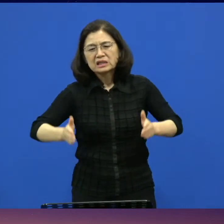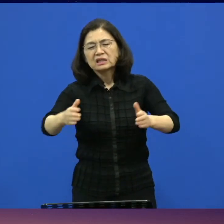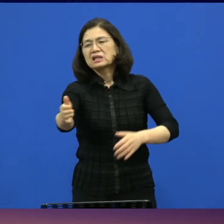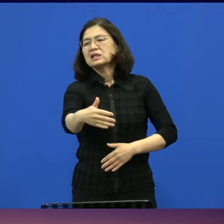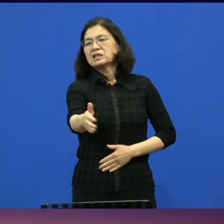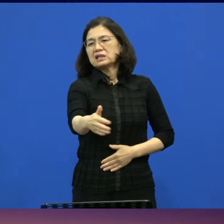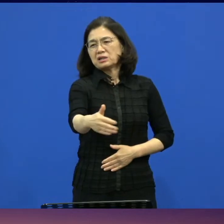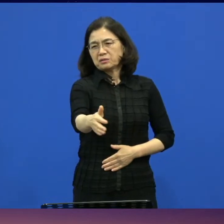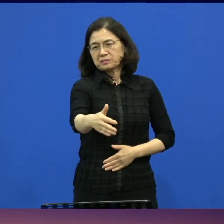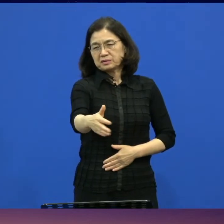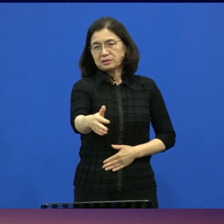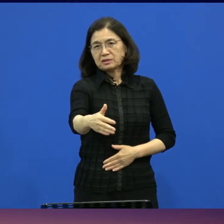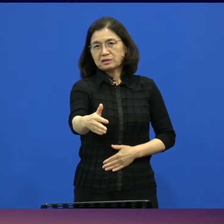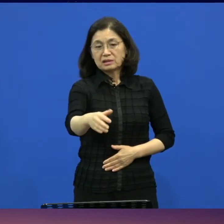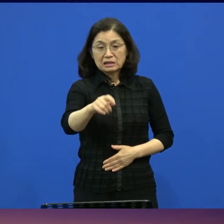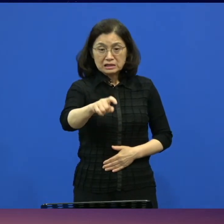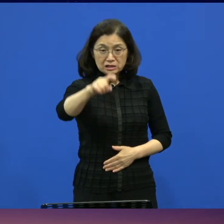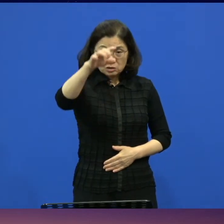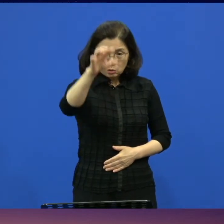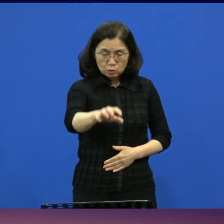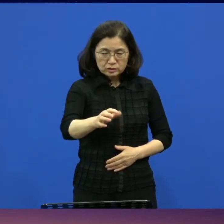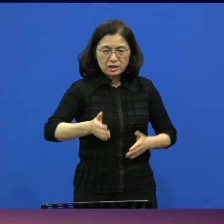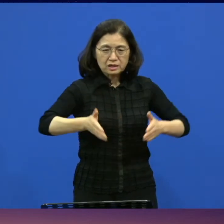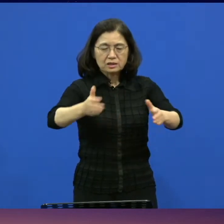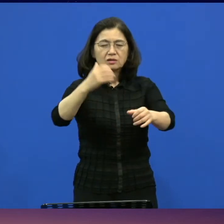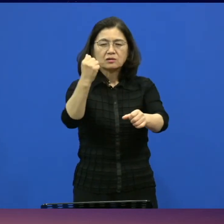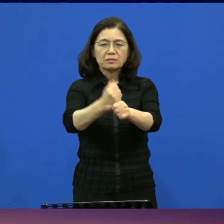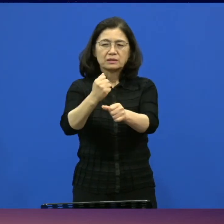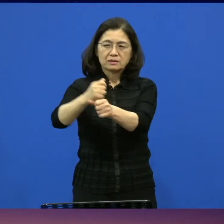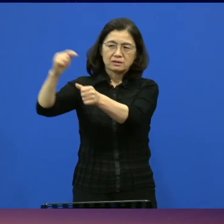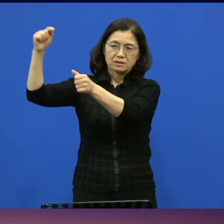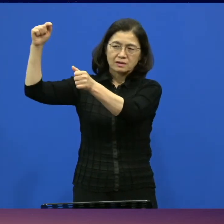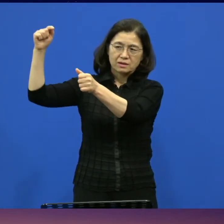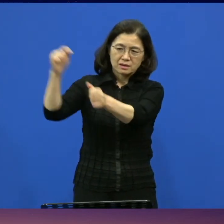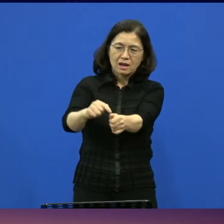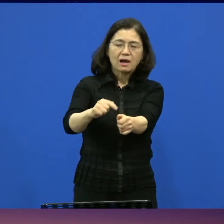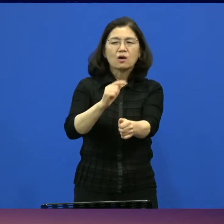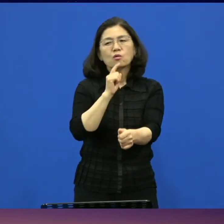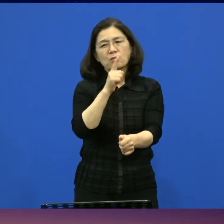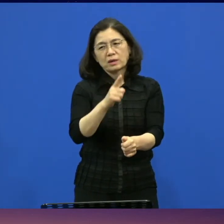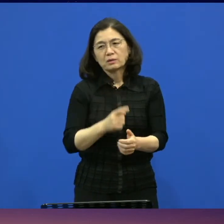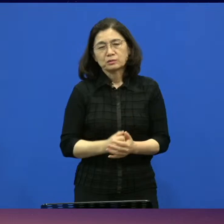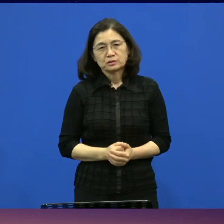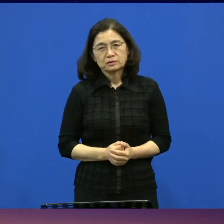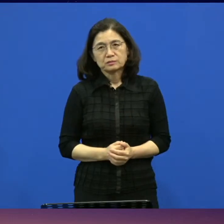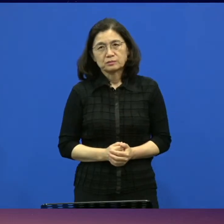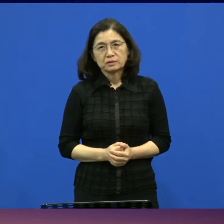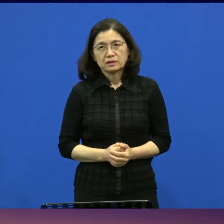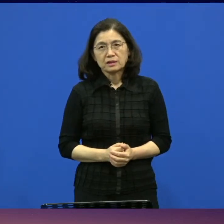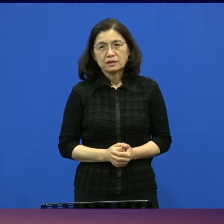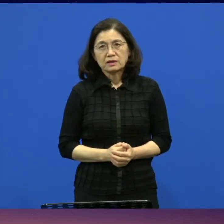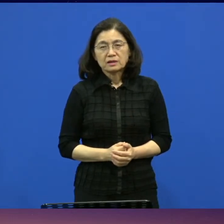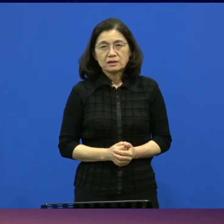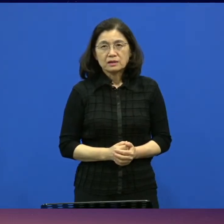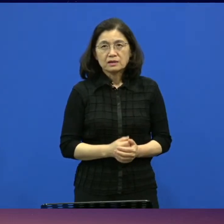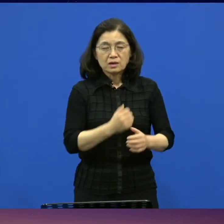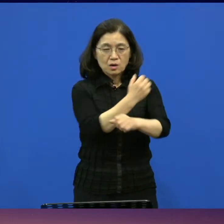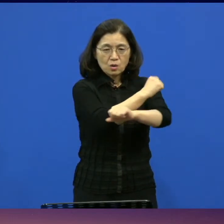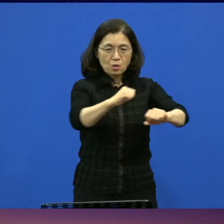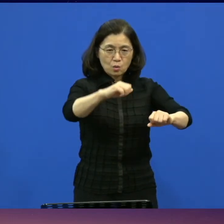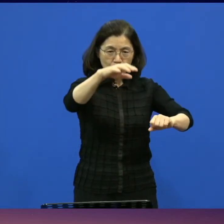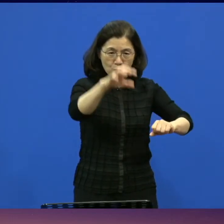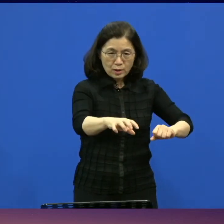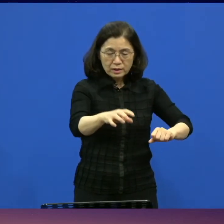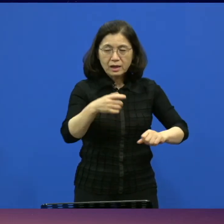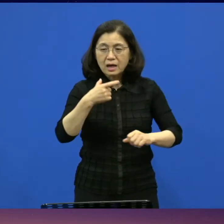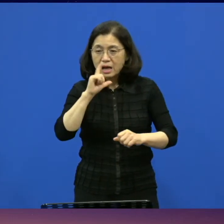그 길이 없는데 그곳에 길을 내라는 거죠. 길을 내라는. 여러분, 이것은 사막과 광야는 어디를 지금